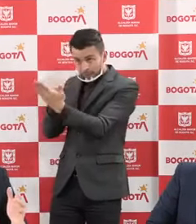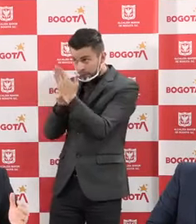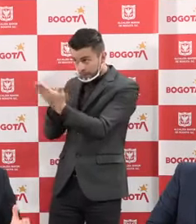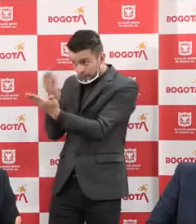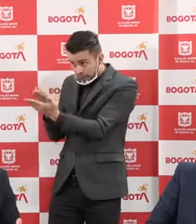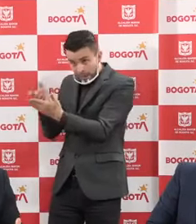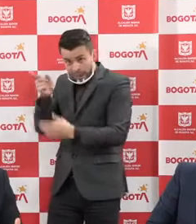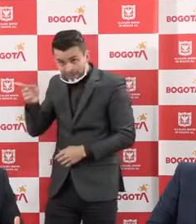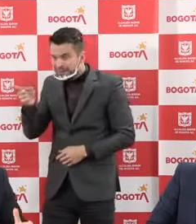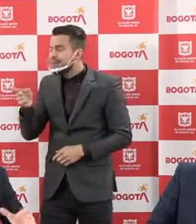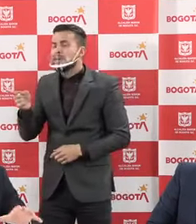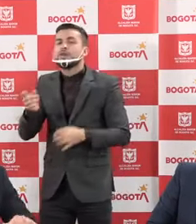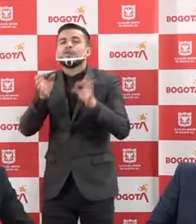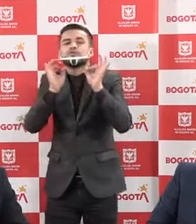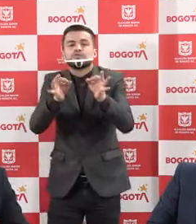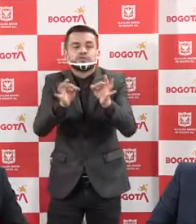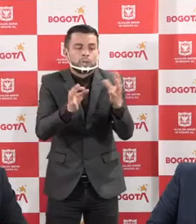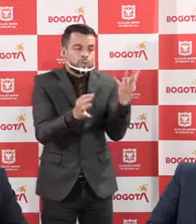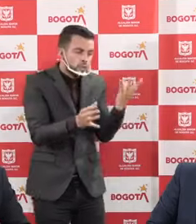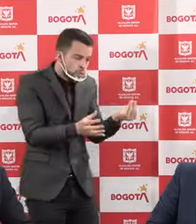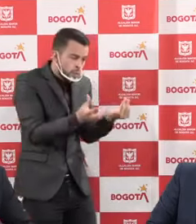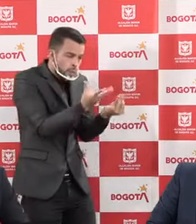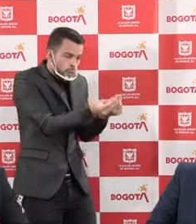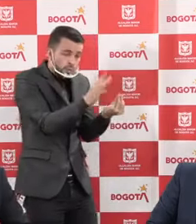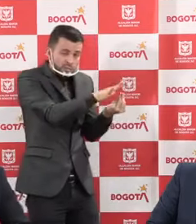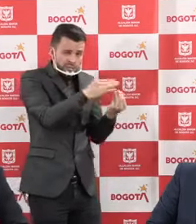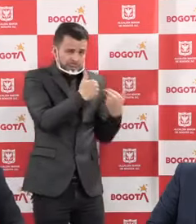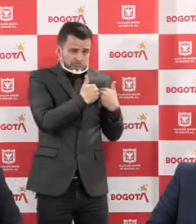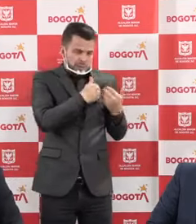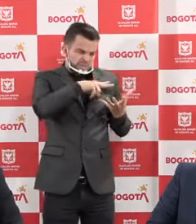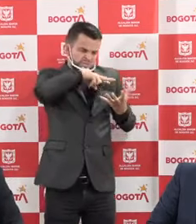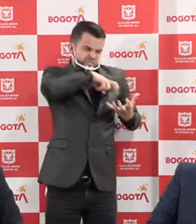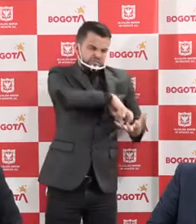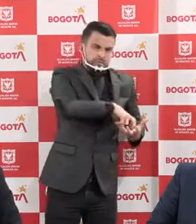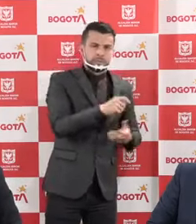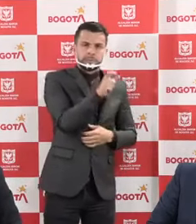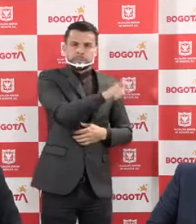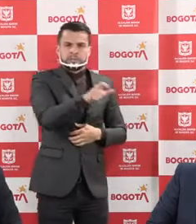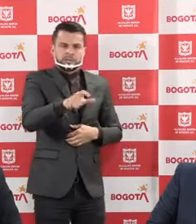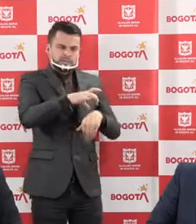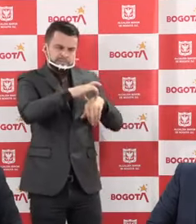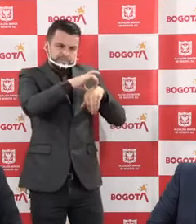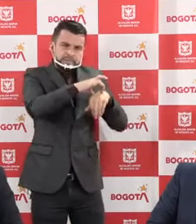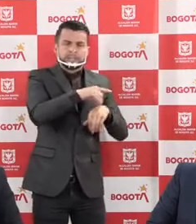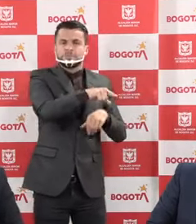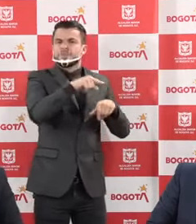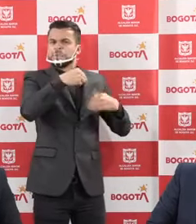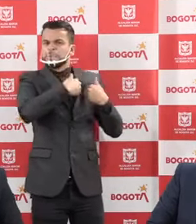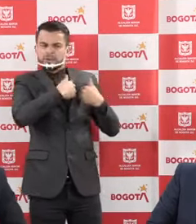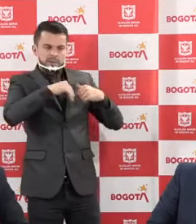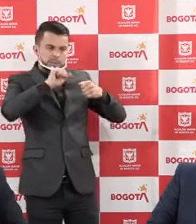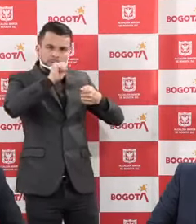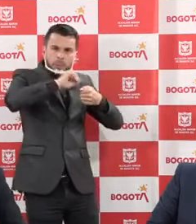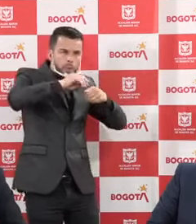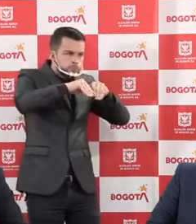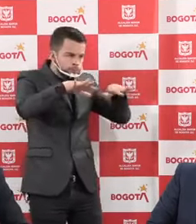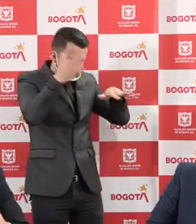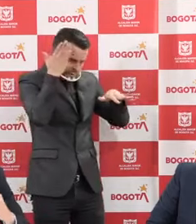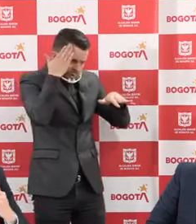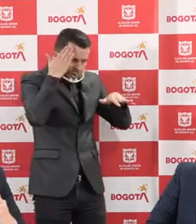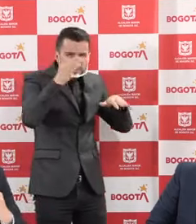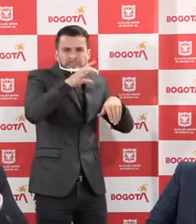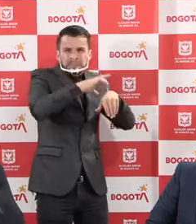científicos de la alcaldía mayor de bogotá médicos epidemiólogos la secretaria de salud pero también de